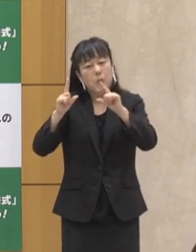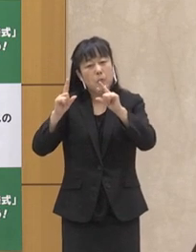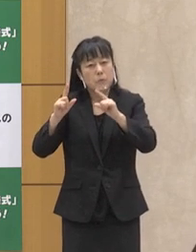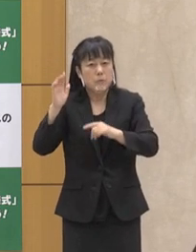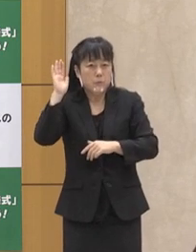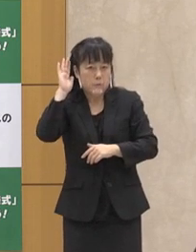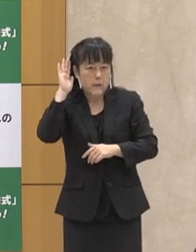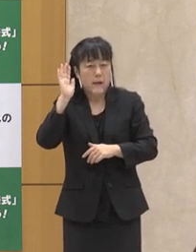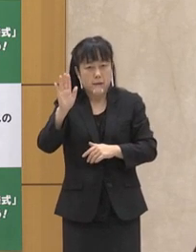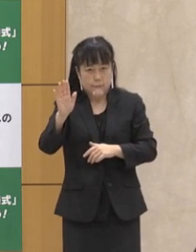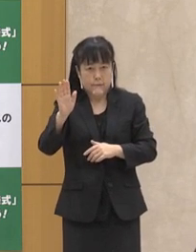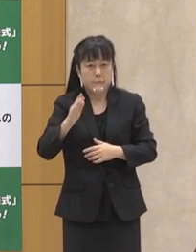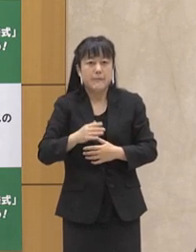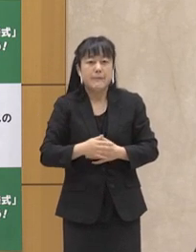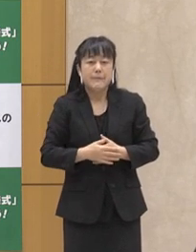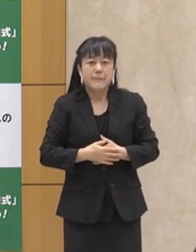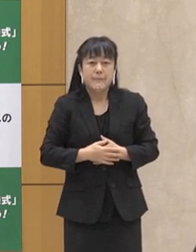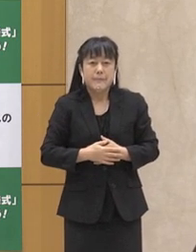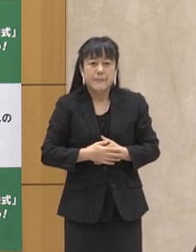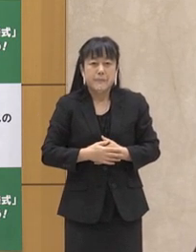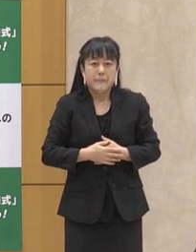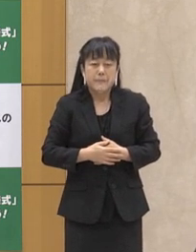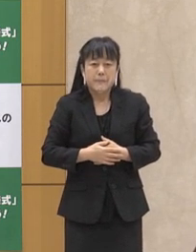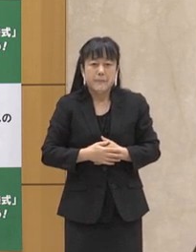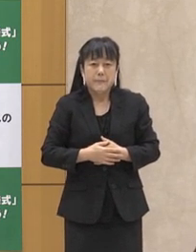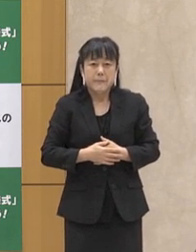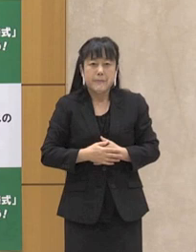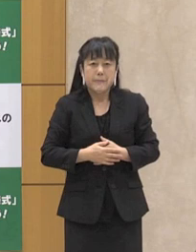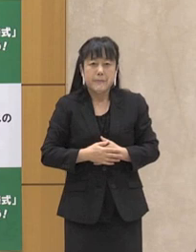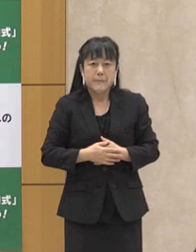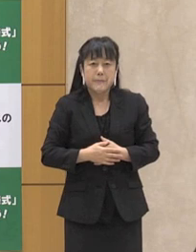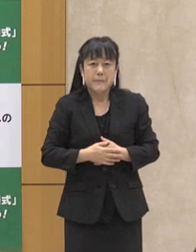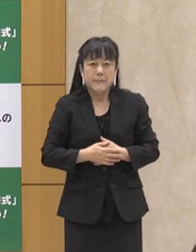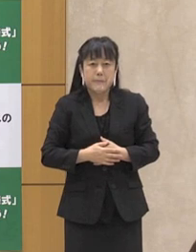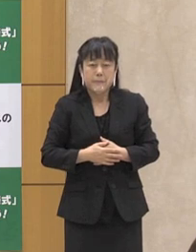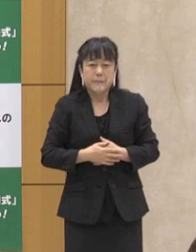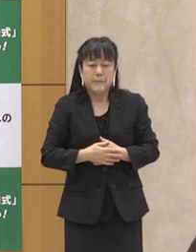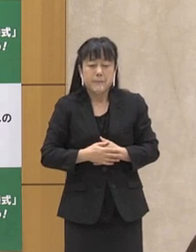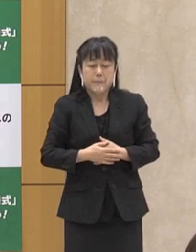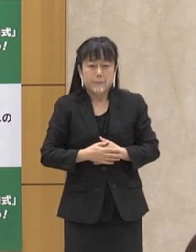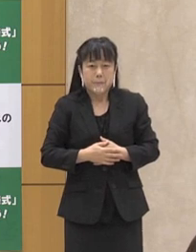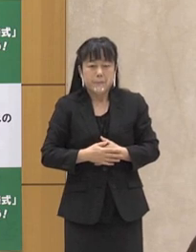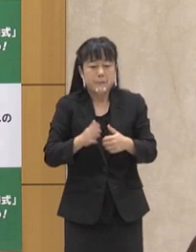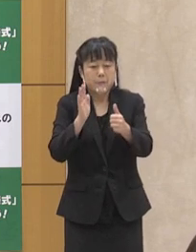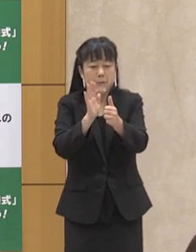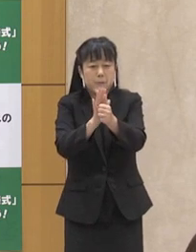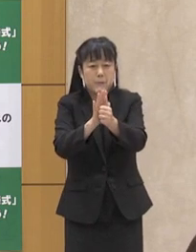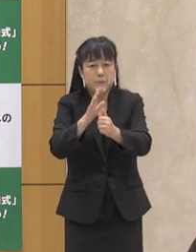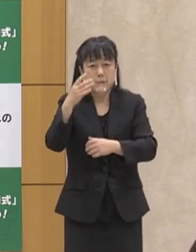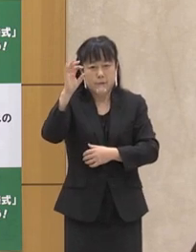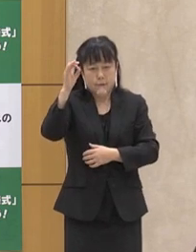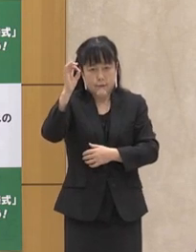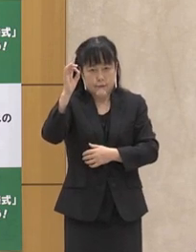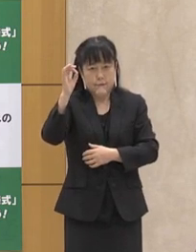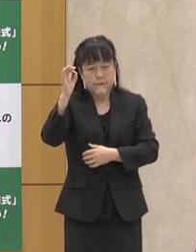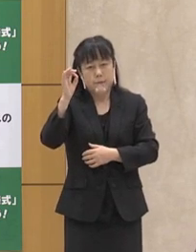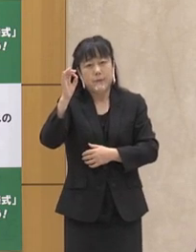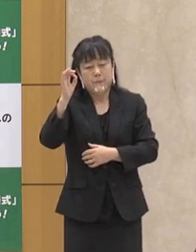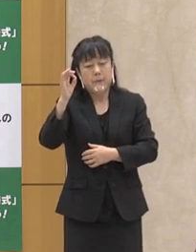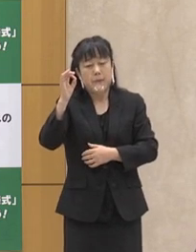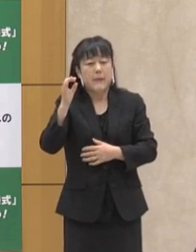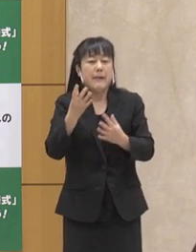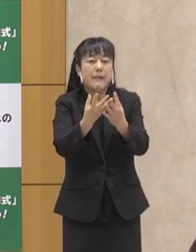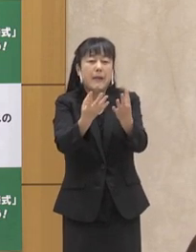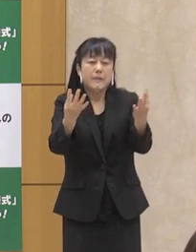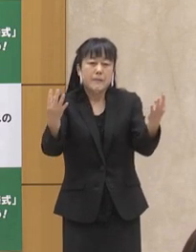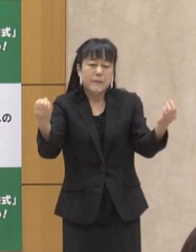けております。この補助金制度についてですね、このように多くの